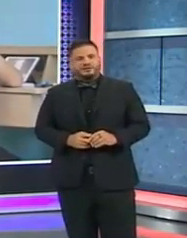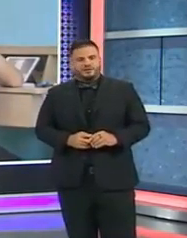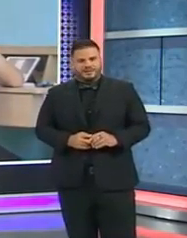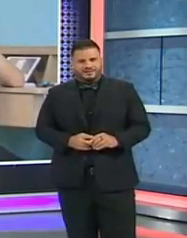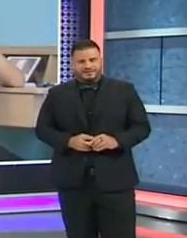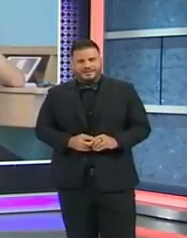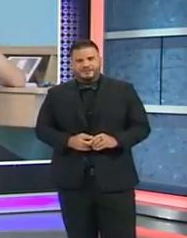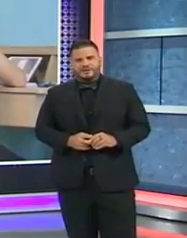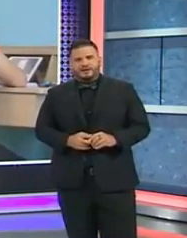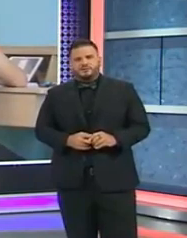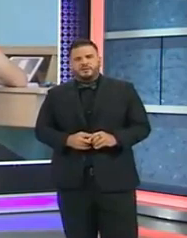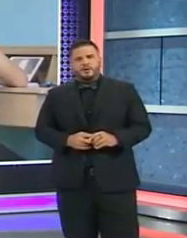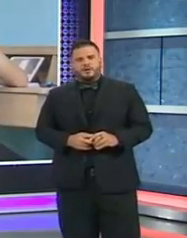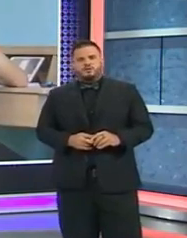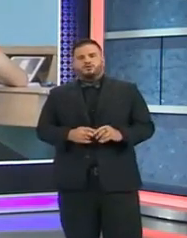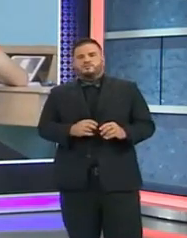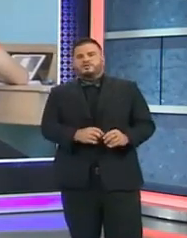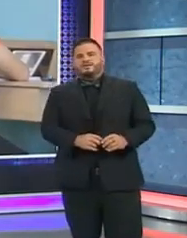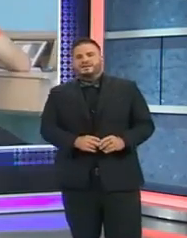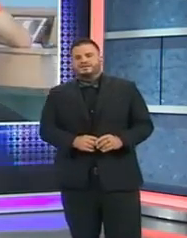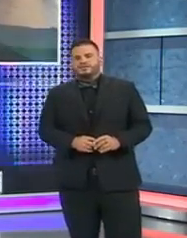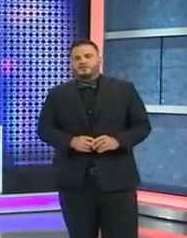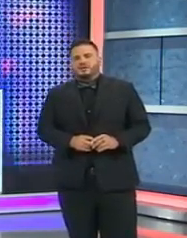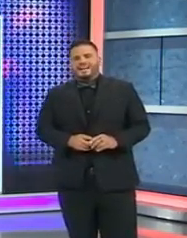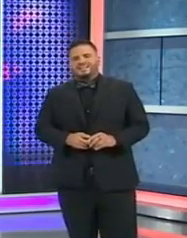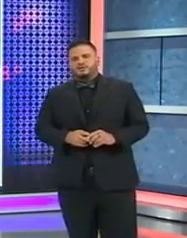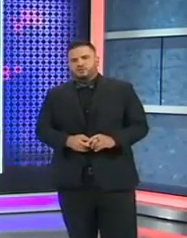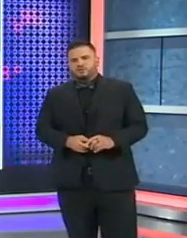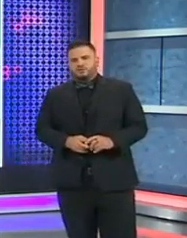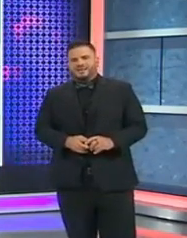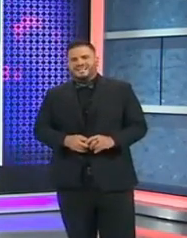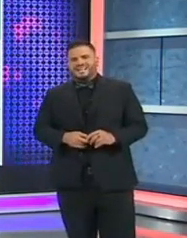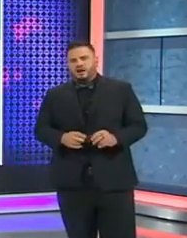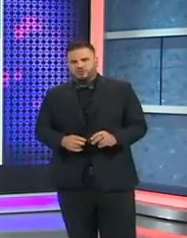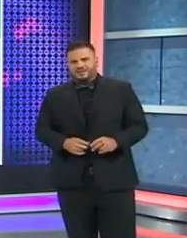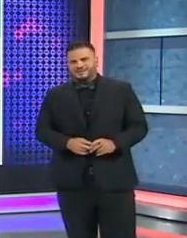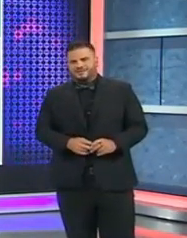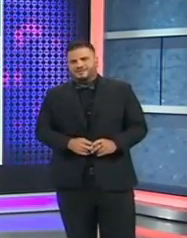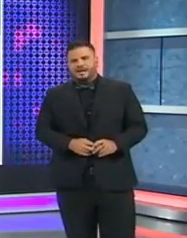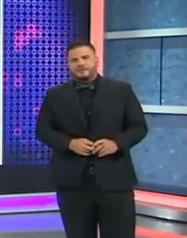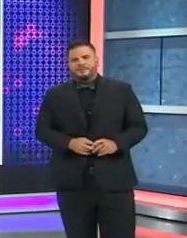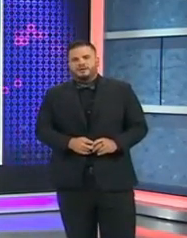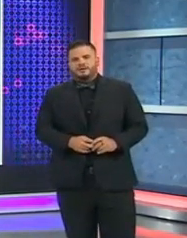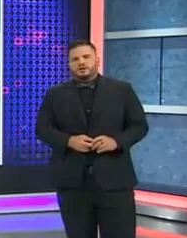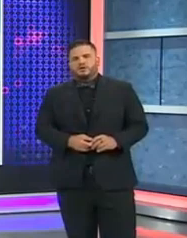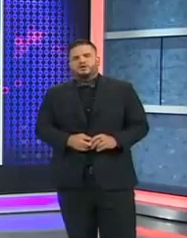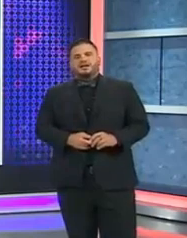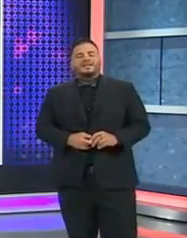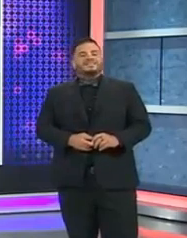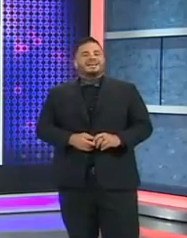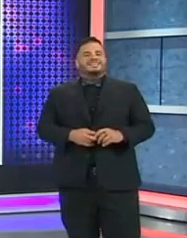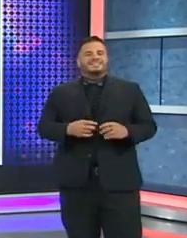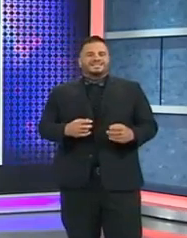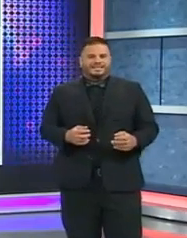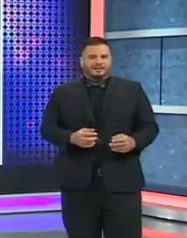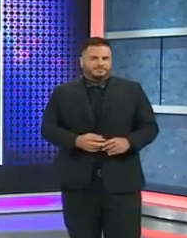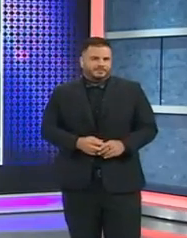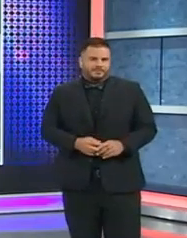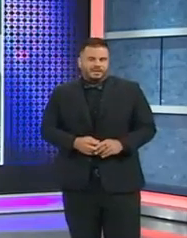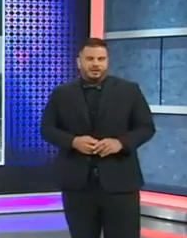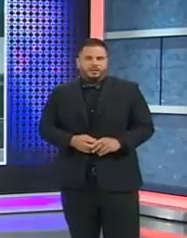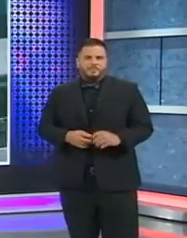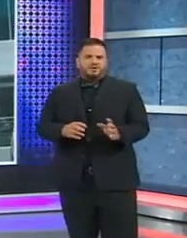las vacaciones en el verano, nuestro equipo de investigación alertó sobre el caos que se avecinaba con las clases a